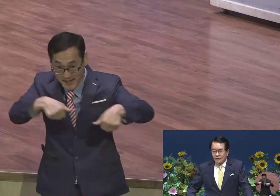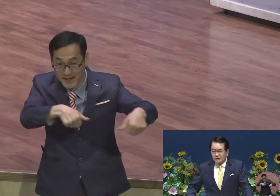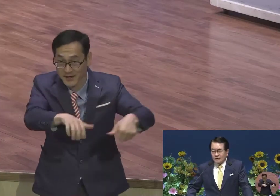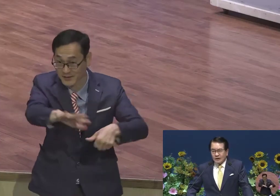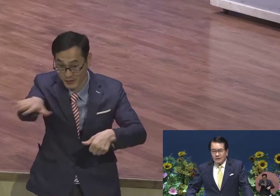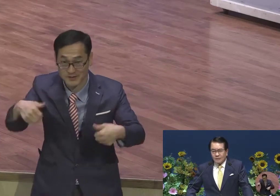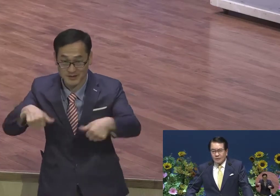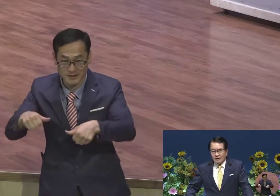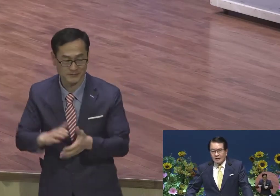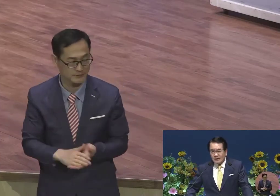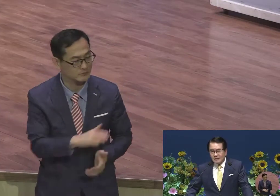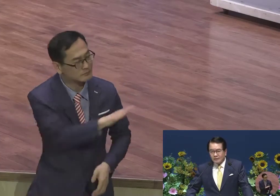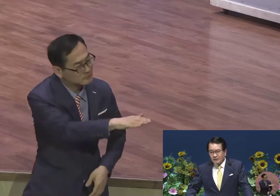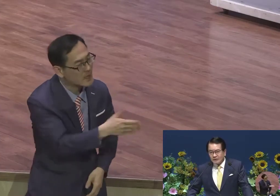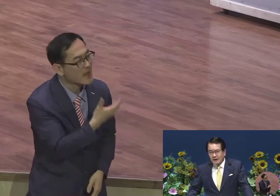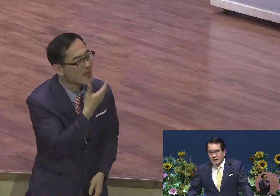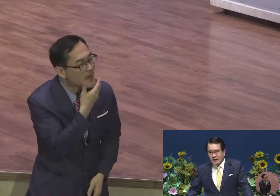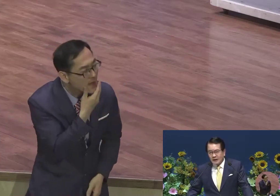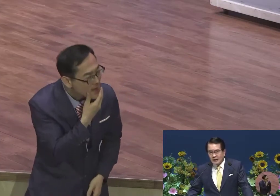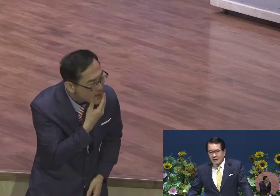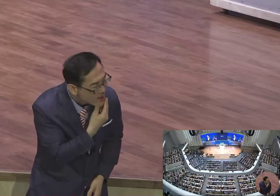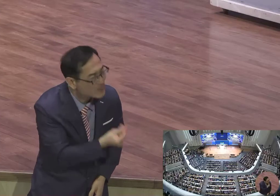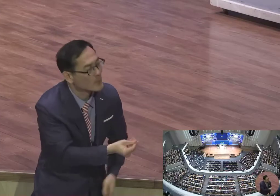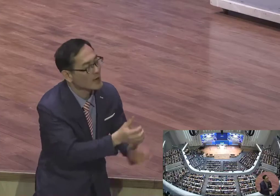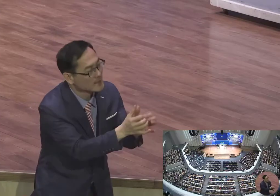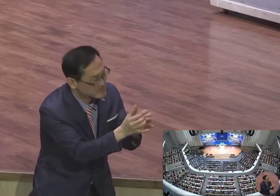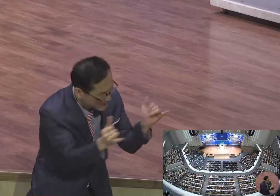성도님은 행복해야 될 뿐입니다.